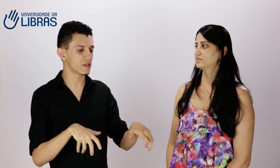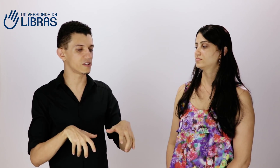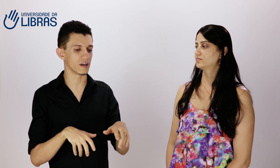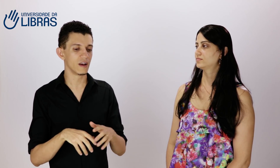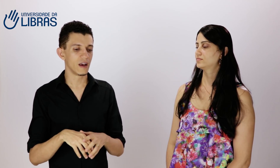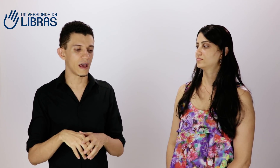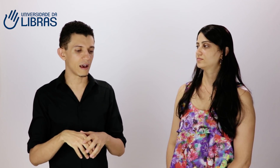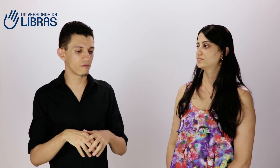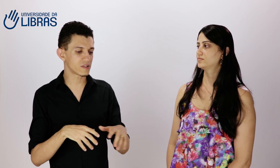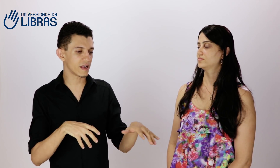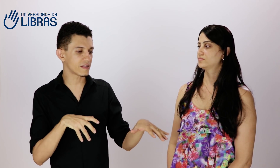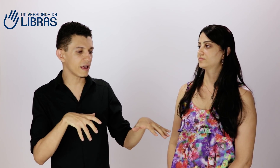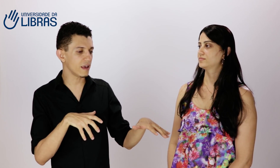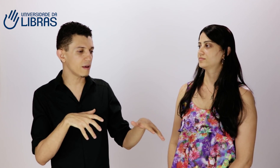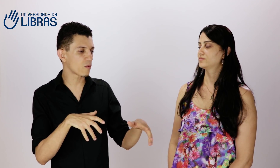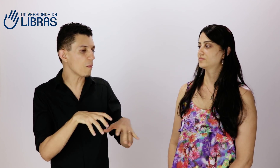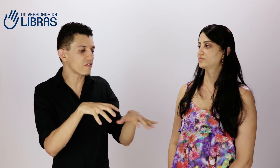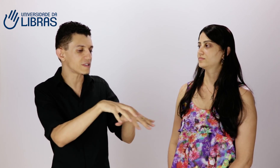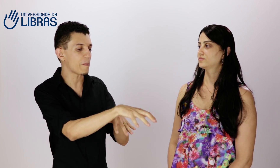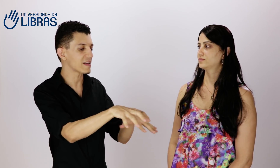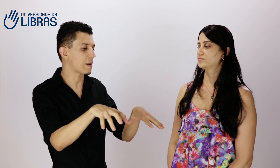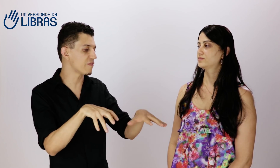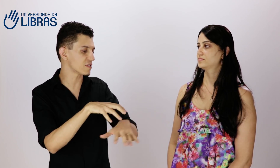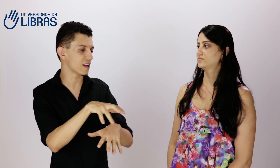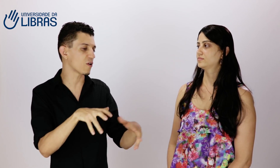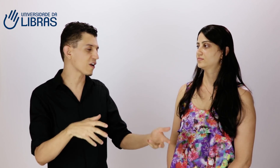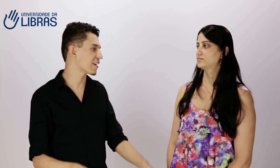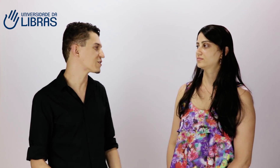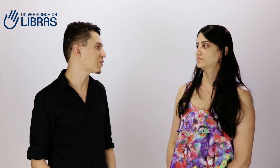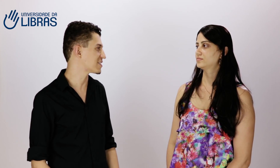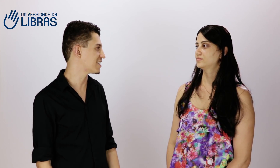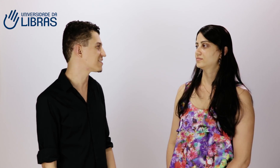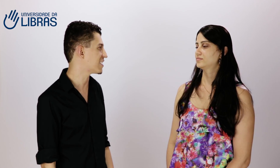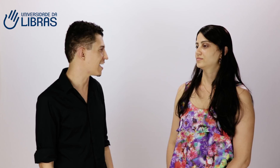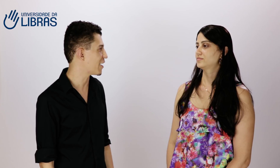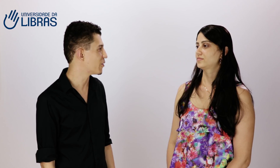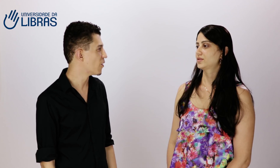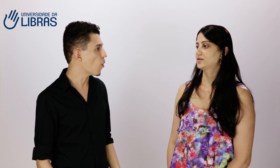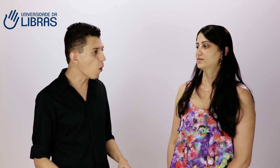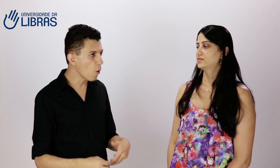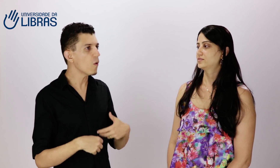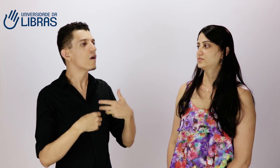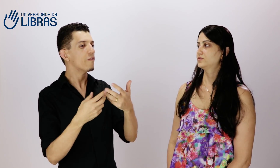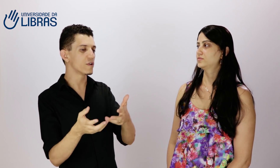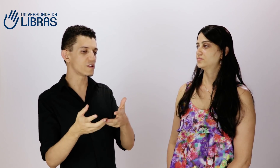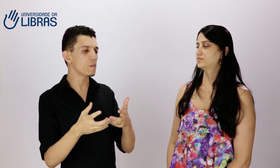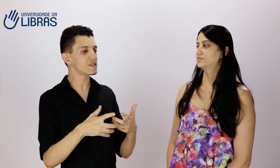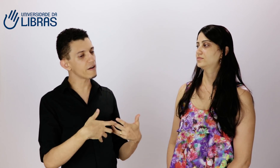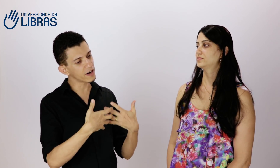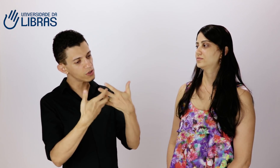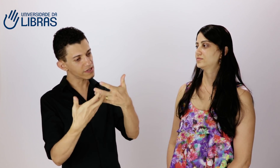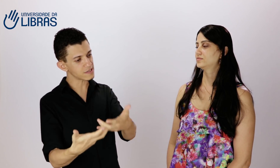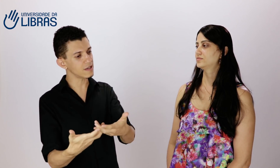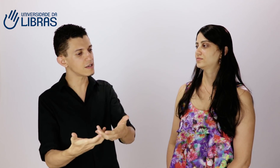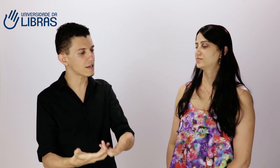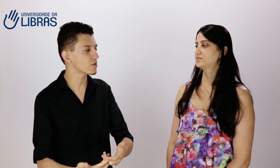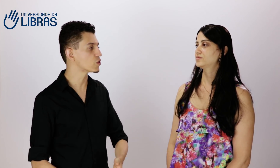seja, como que você percebe você colocando as coisas nesse cenário? Ou você observando isso na sinalização de